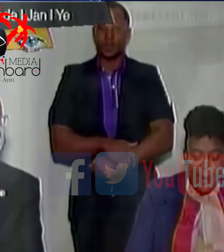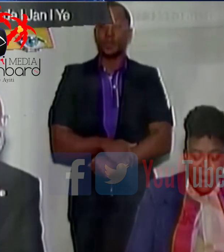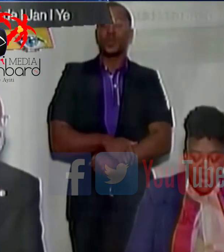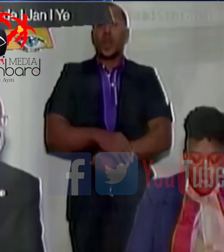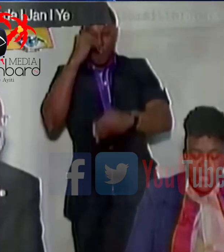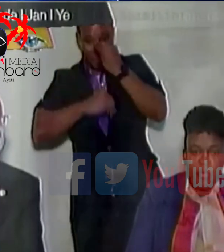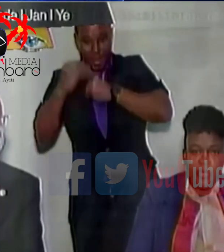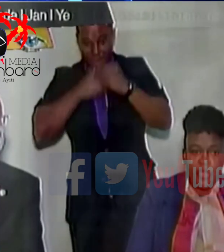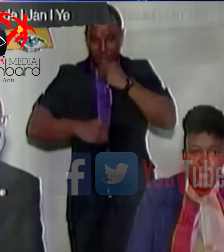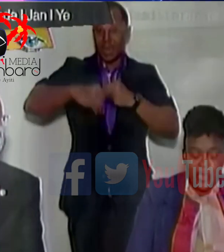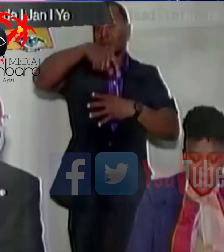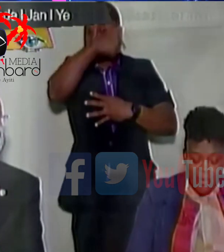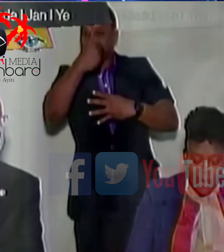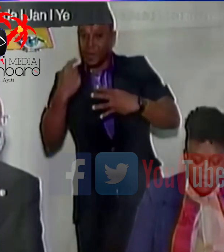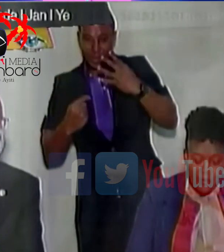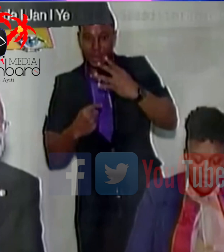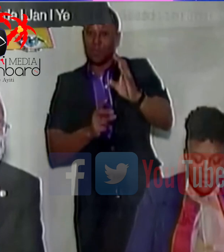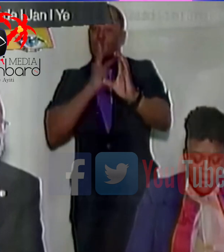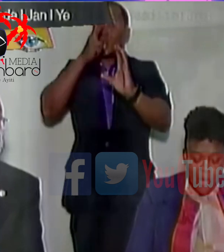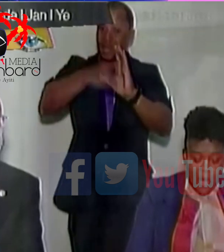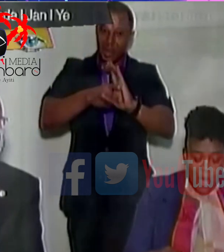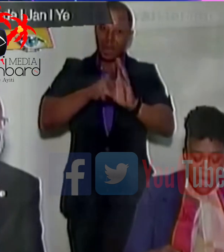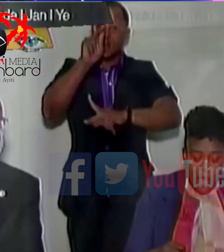promouvoir l'inclusion des personnes handicapées.